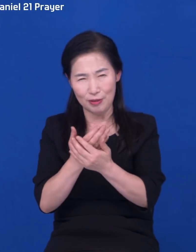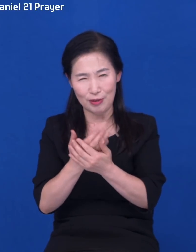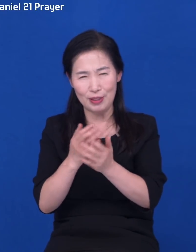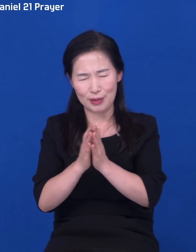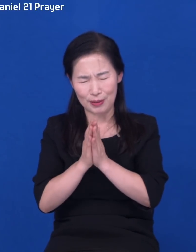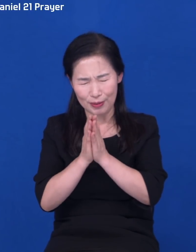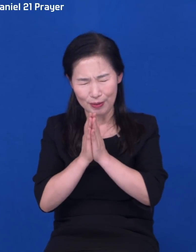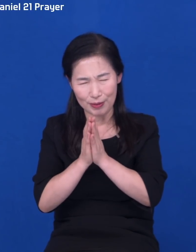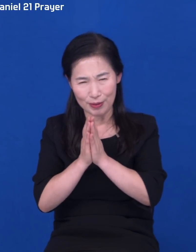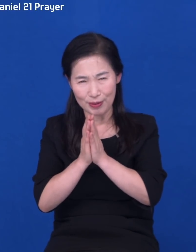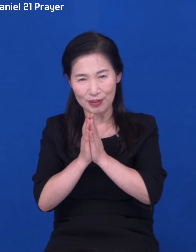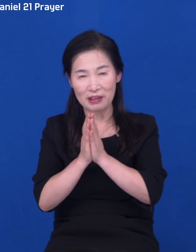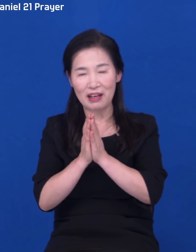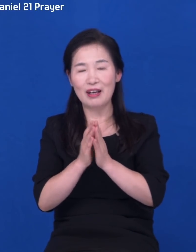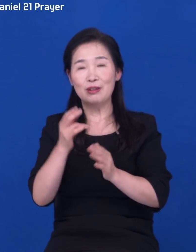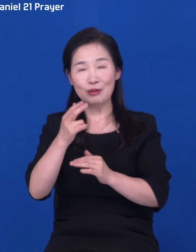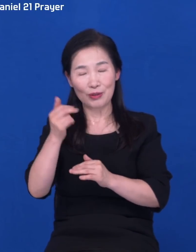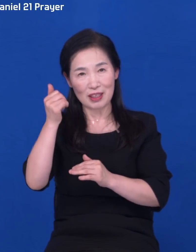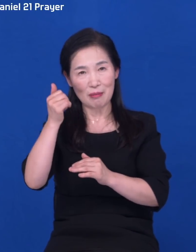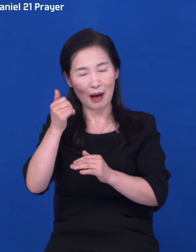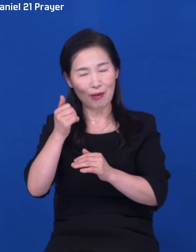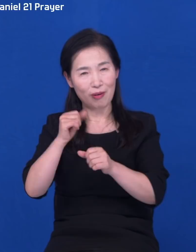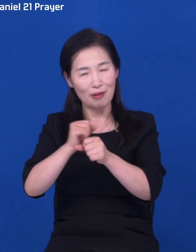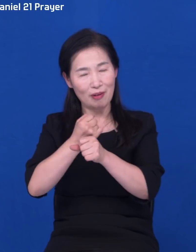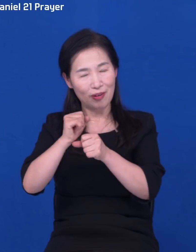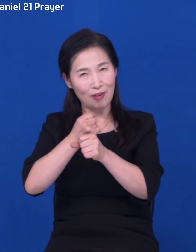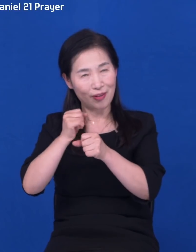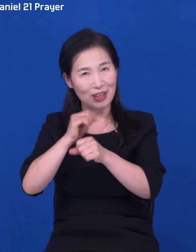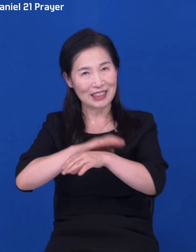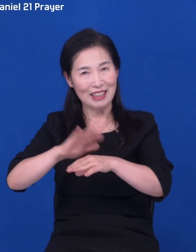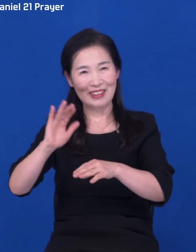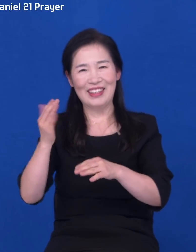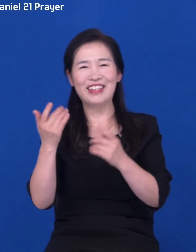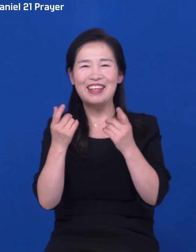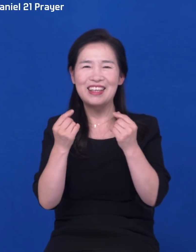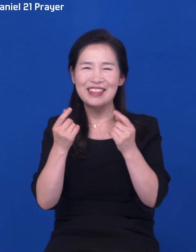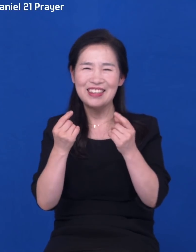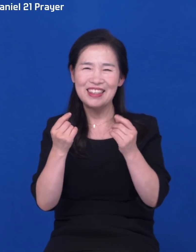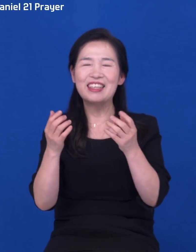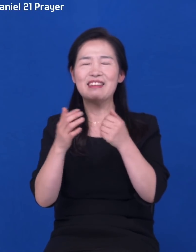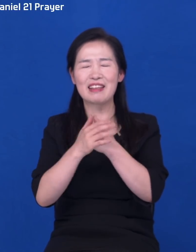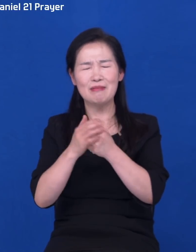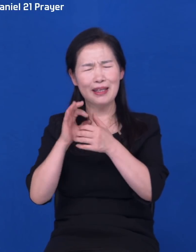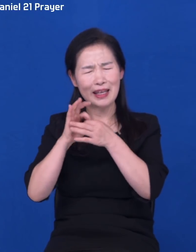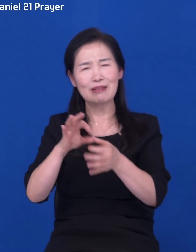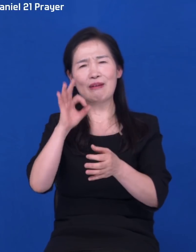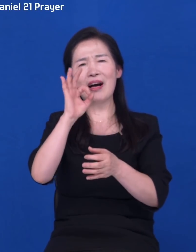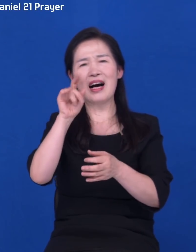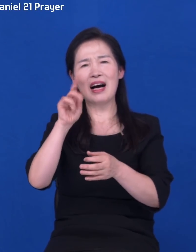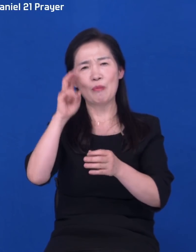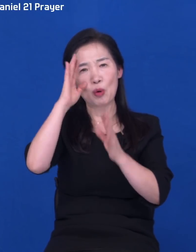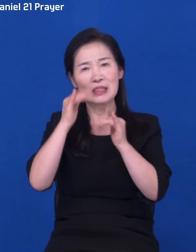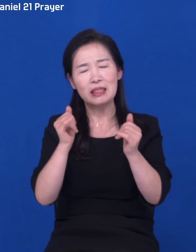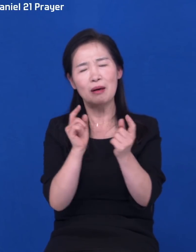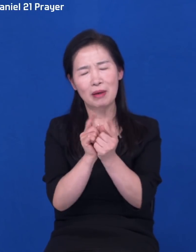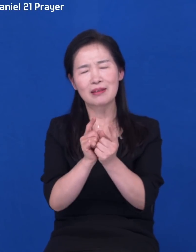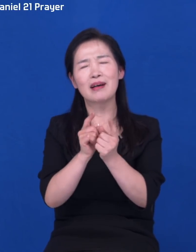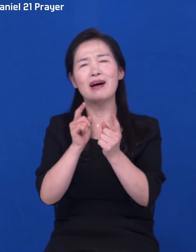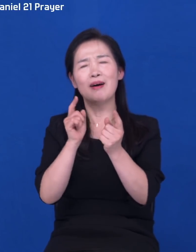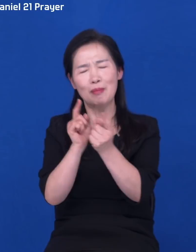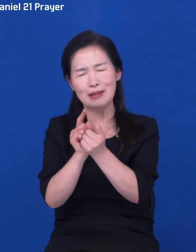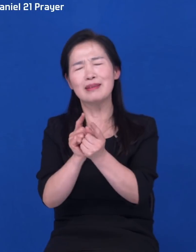이제 발이 맞는 것 같다 하시는 것처럼 계속 암환자한테 인도해 주셨어요. 암환자한테 인도받으면